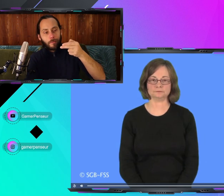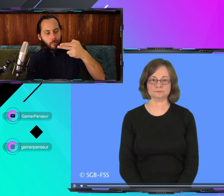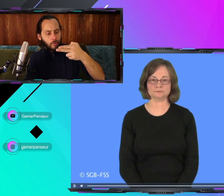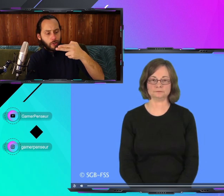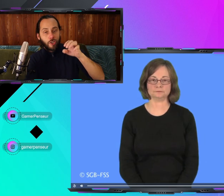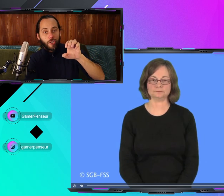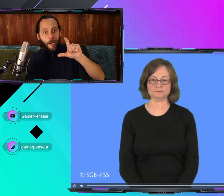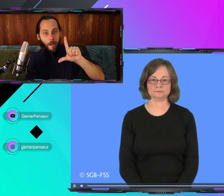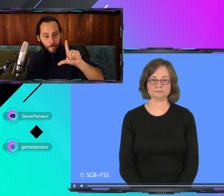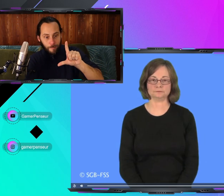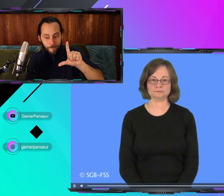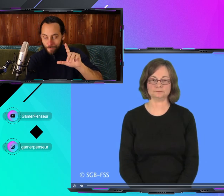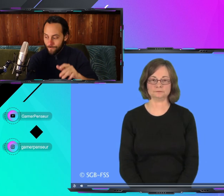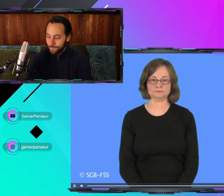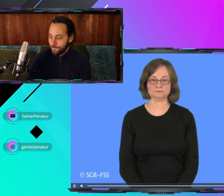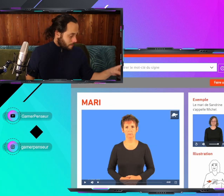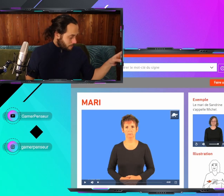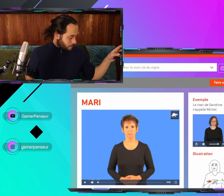Michel. Chel.